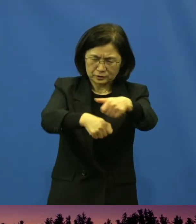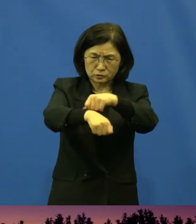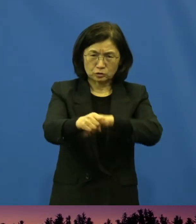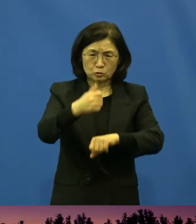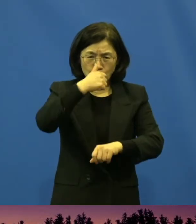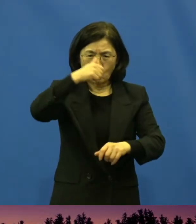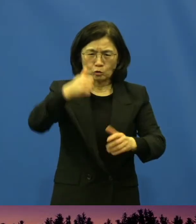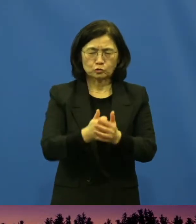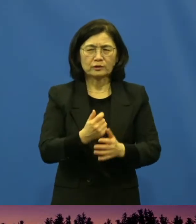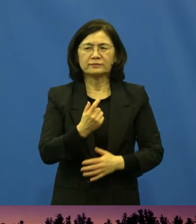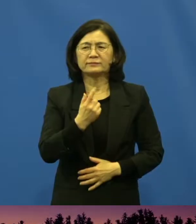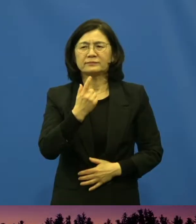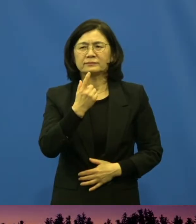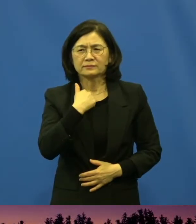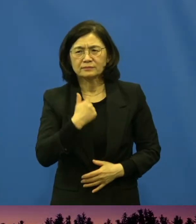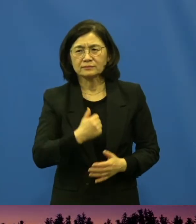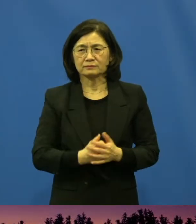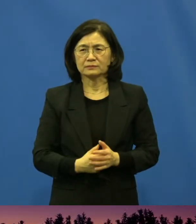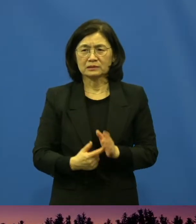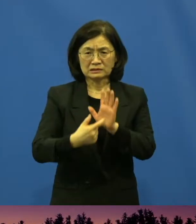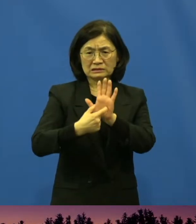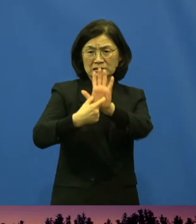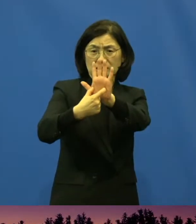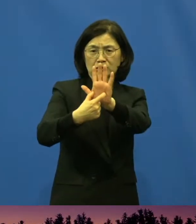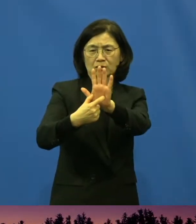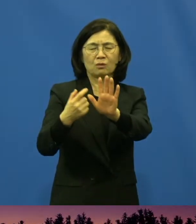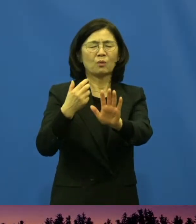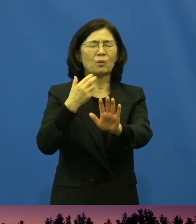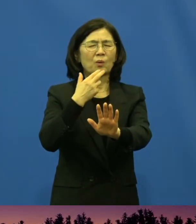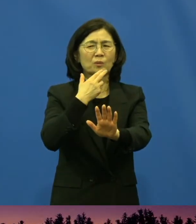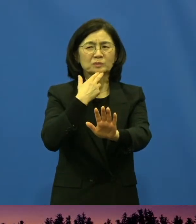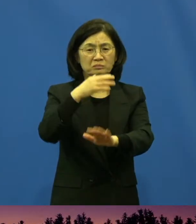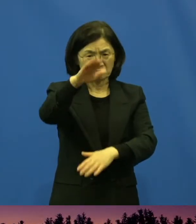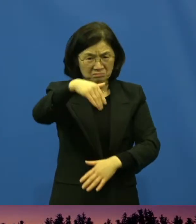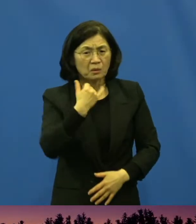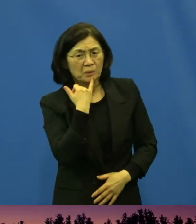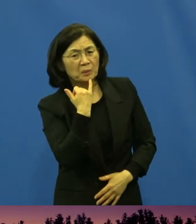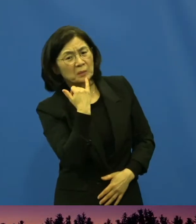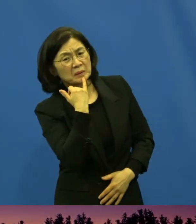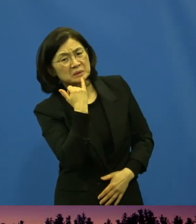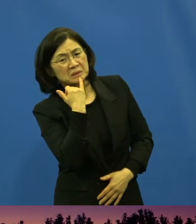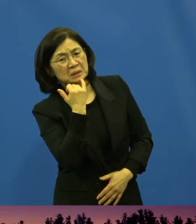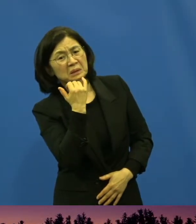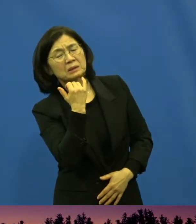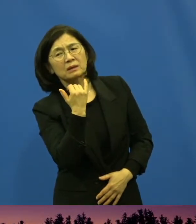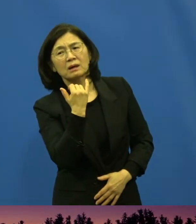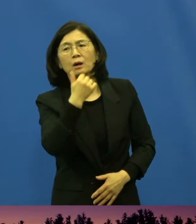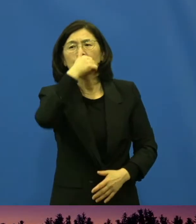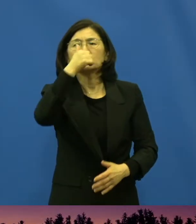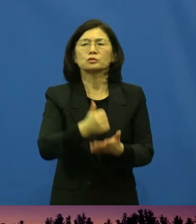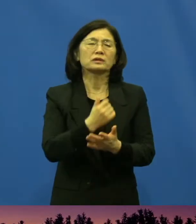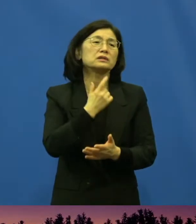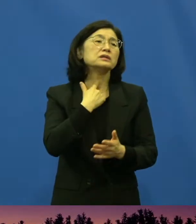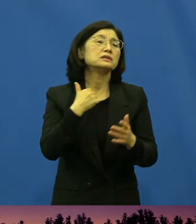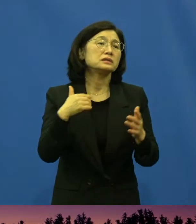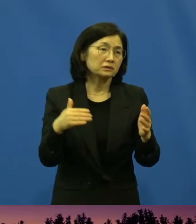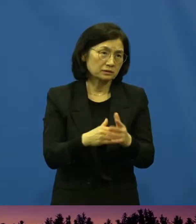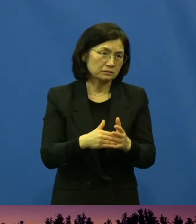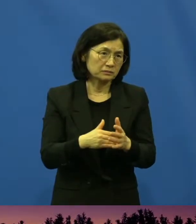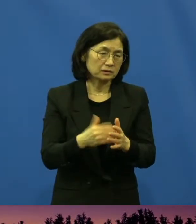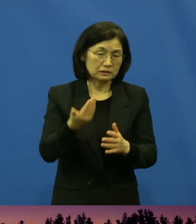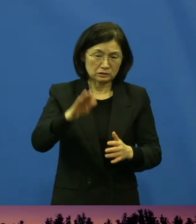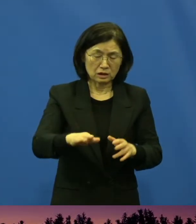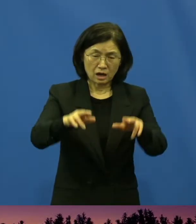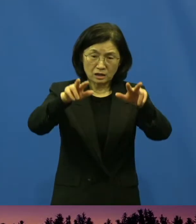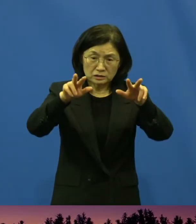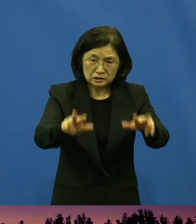죄를 짓는 일에 내가 저항력이 없었어요. 그러나 지금은 안 해요. 이전처럼 죄를 지을 수 없어요.